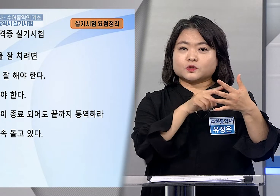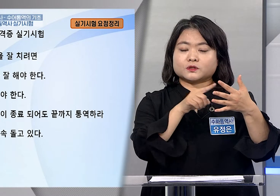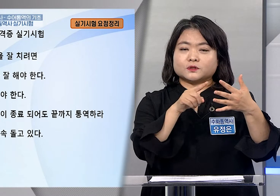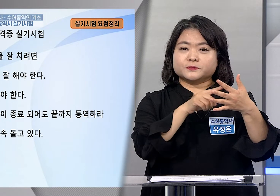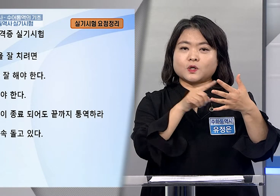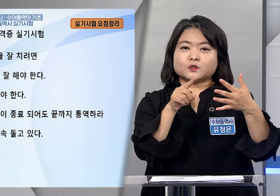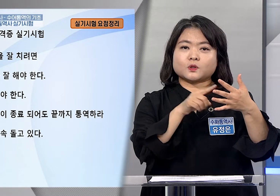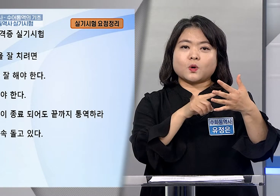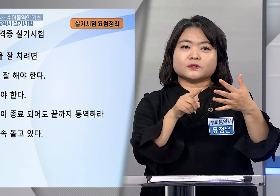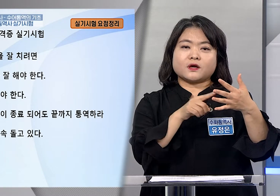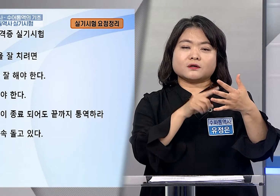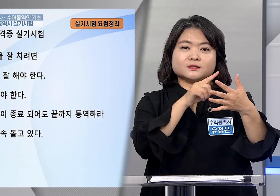음성